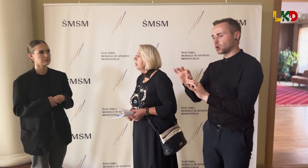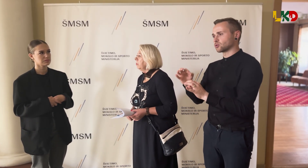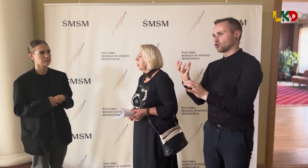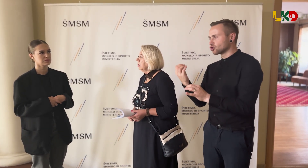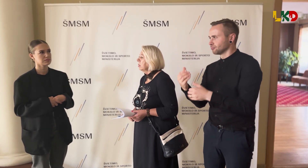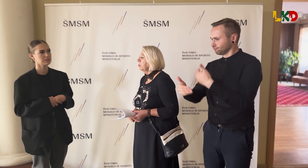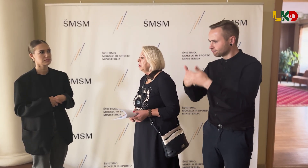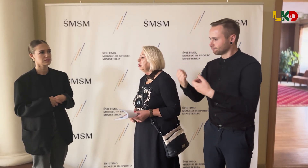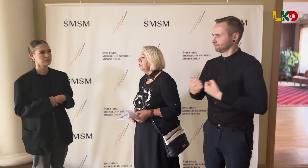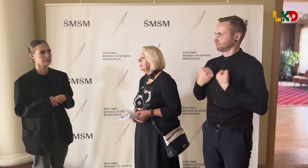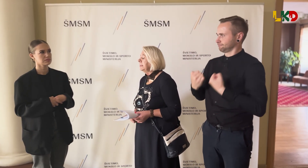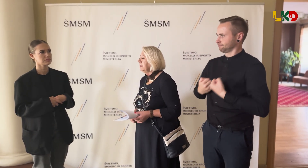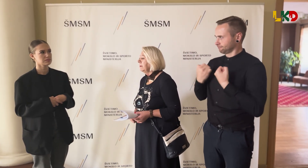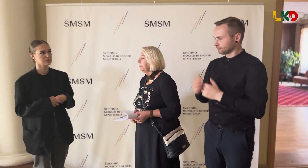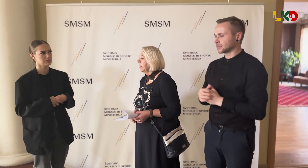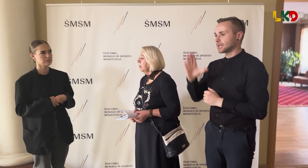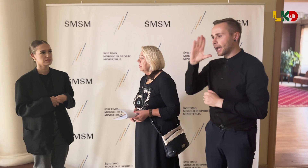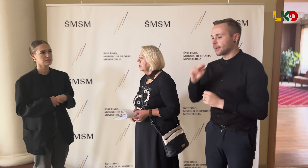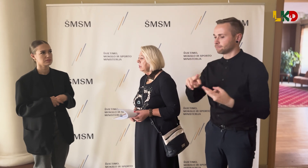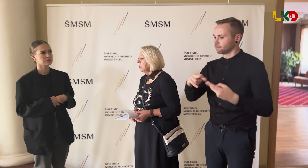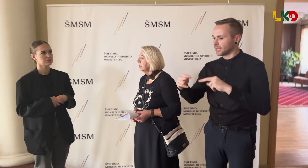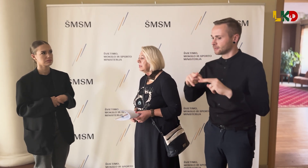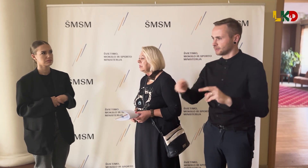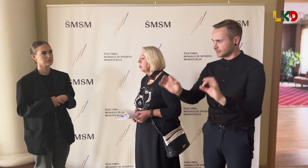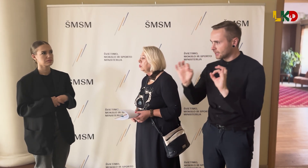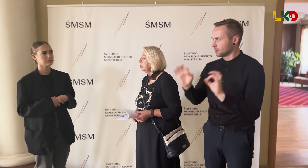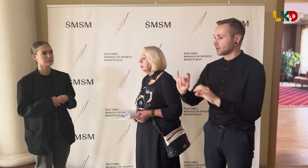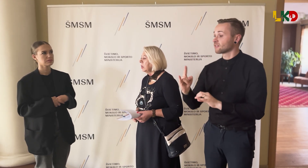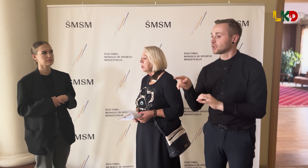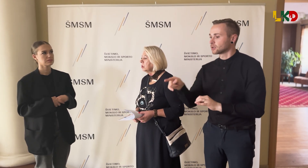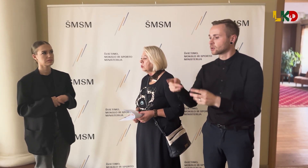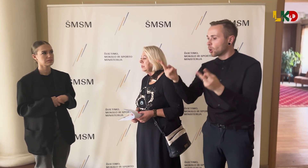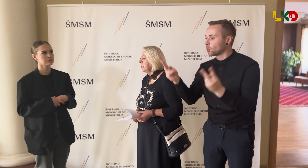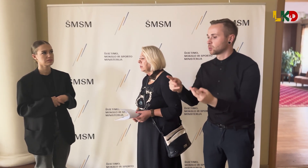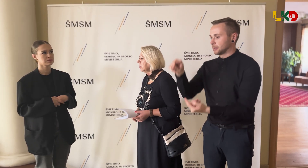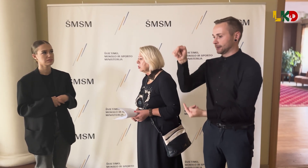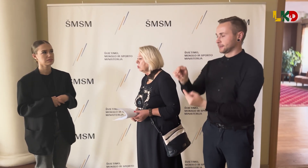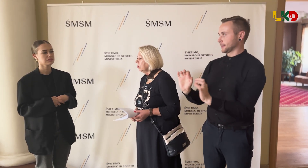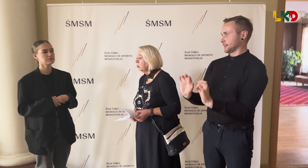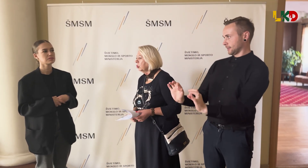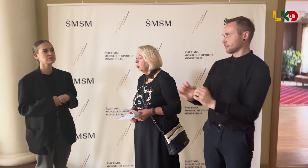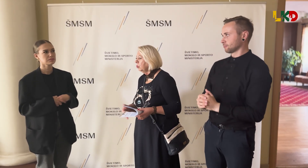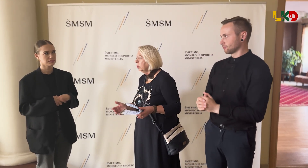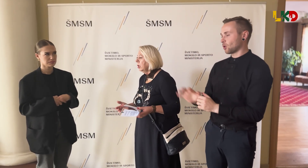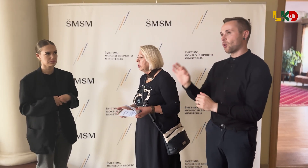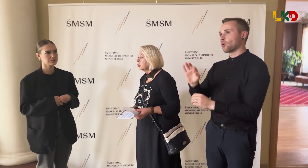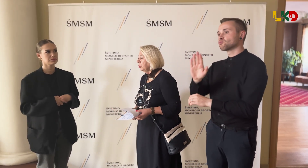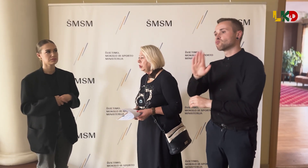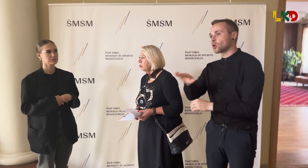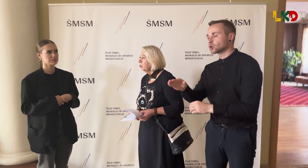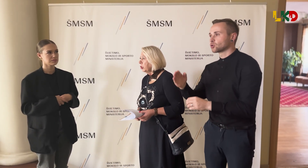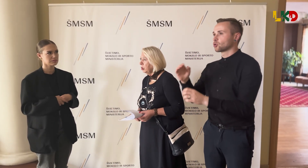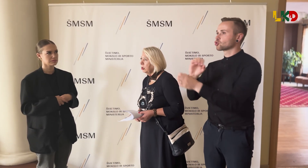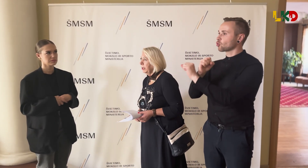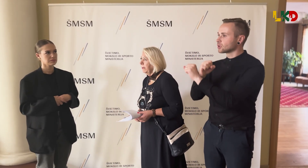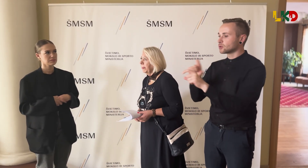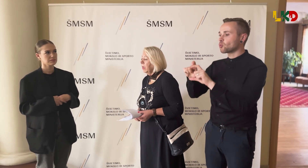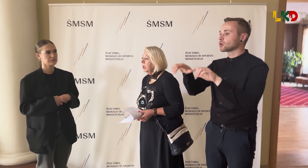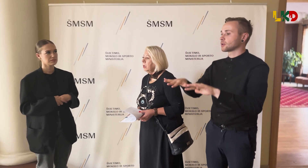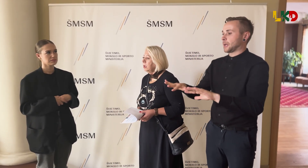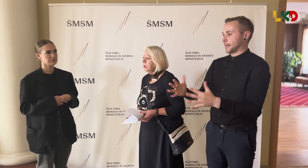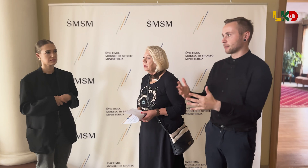galėtų pakankamai išversti, kas yra būtina susijęti su mokinių žodynų